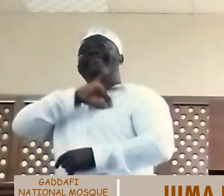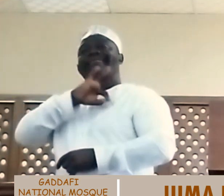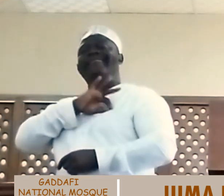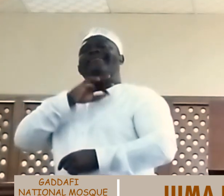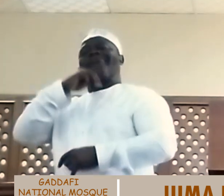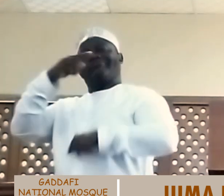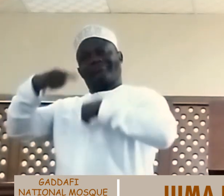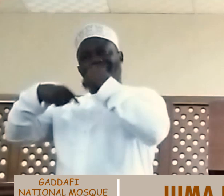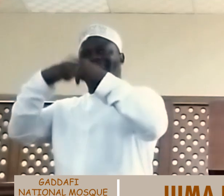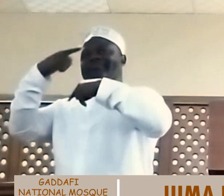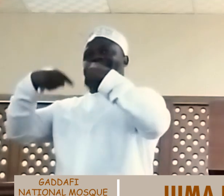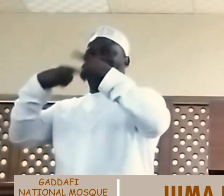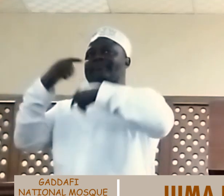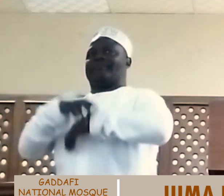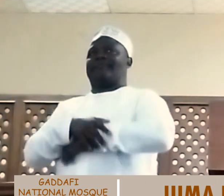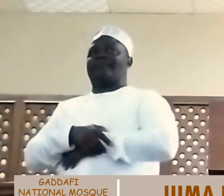يغلق